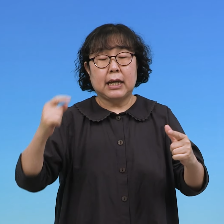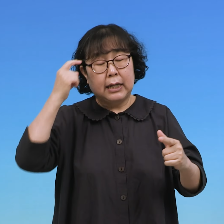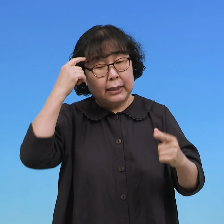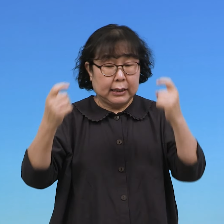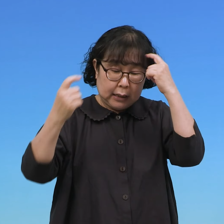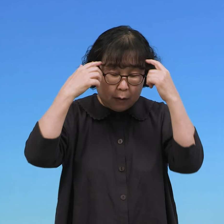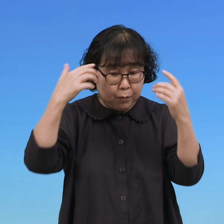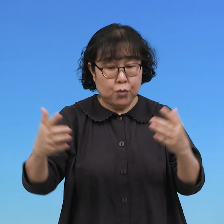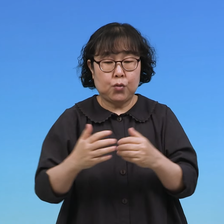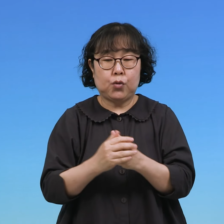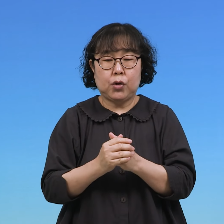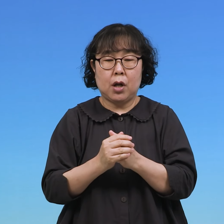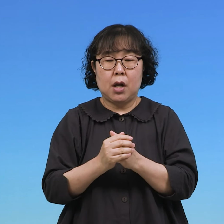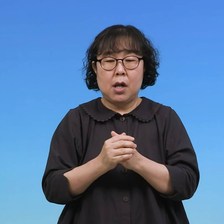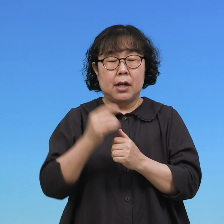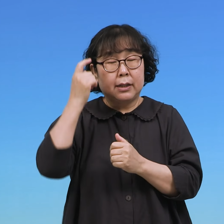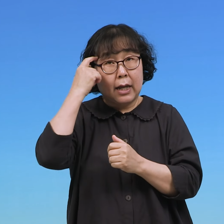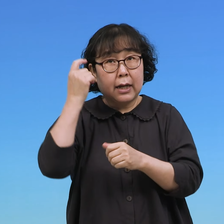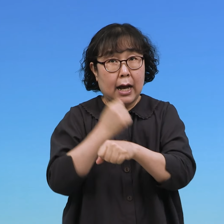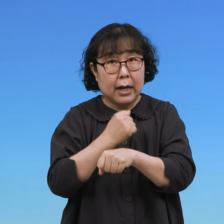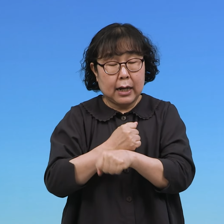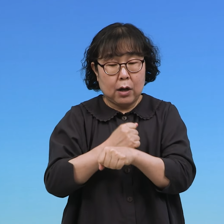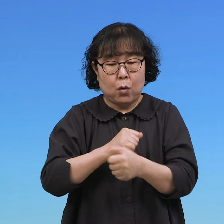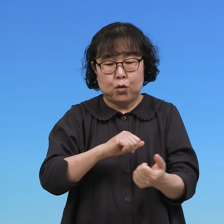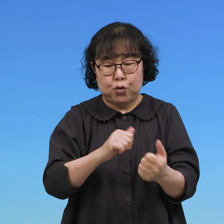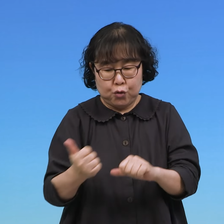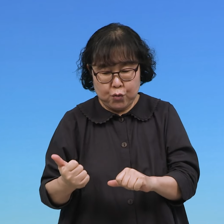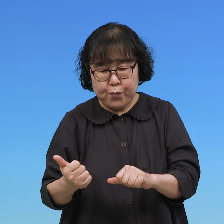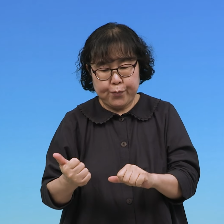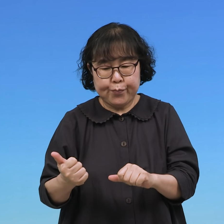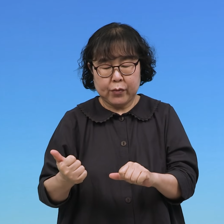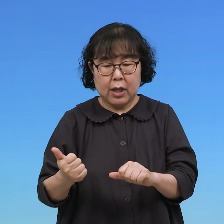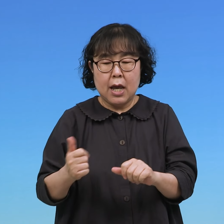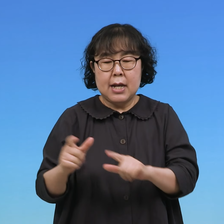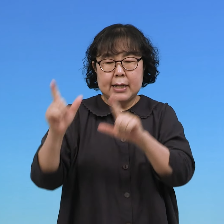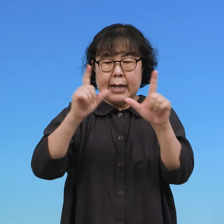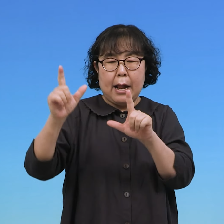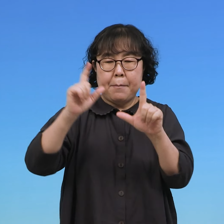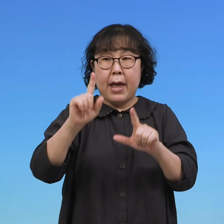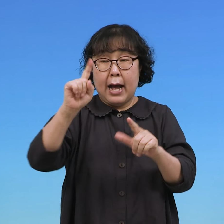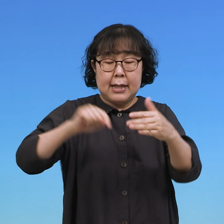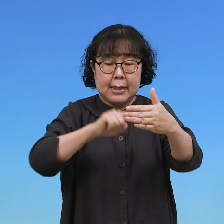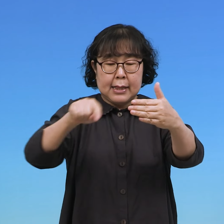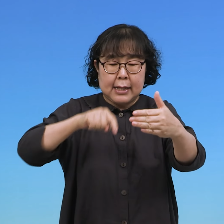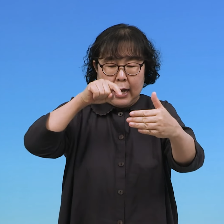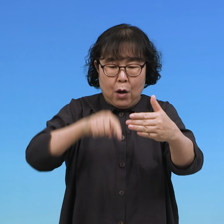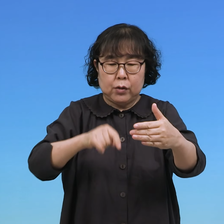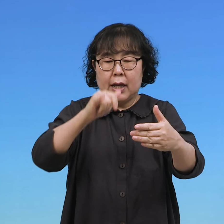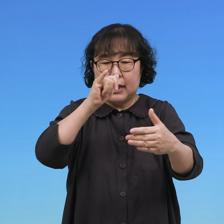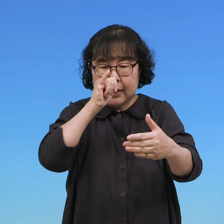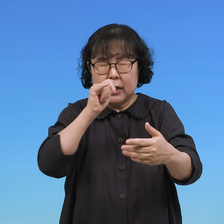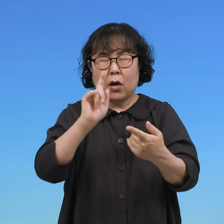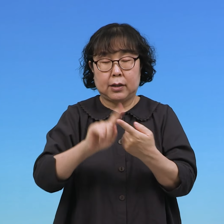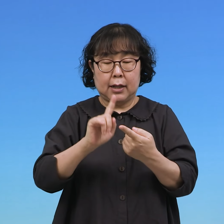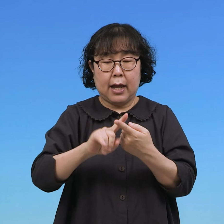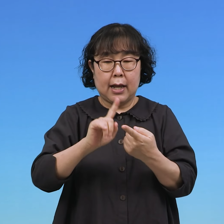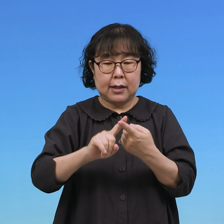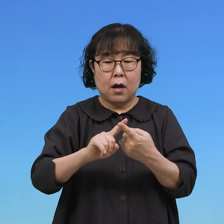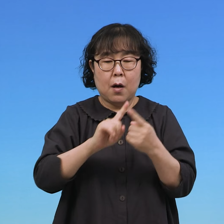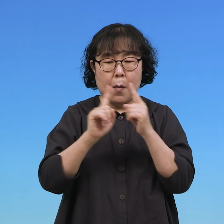한가운데 있다는 것을 낮고 울림 있는 목소리로 전달한다. 그래서 이런 너무나 귀한 어른들이 돌아가시기